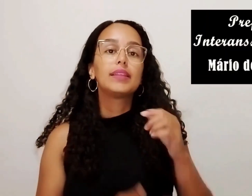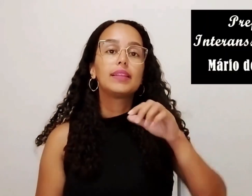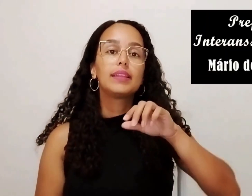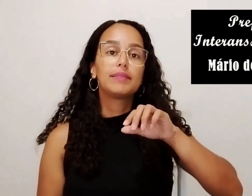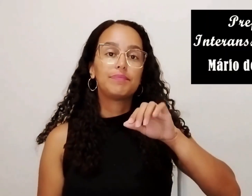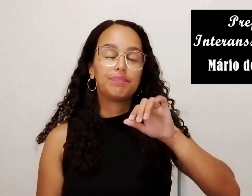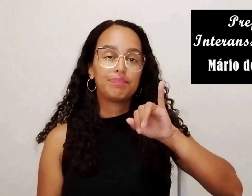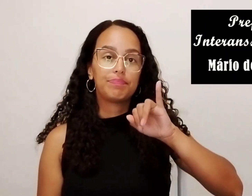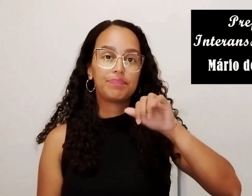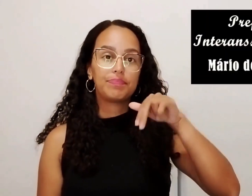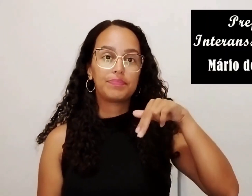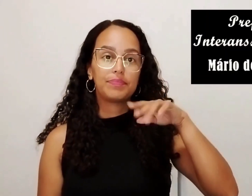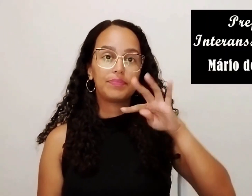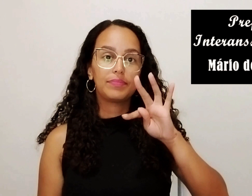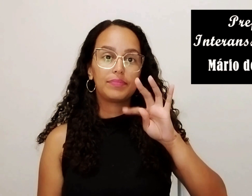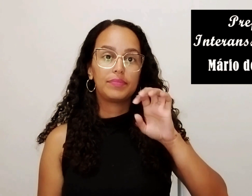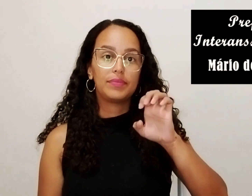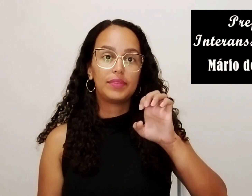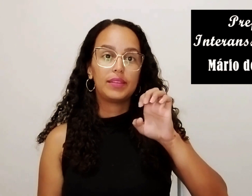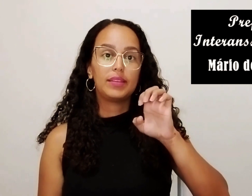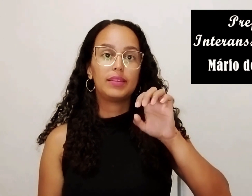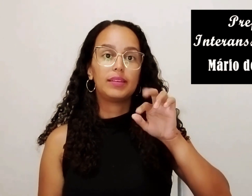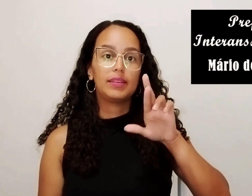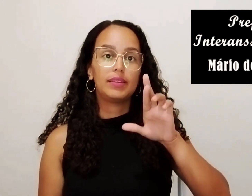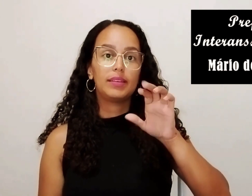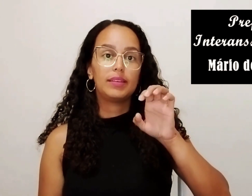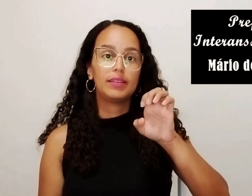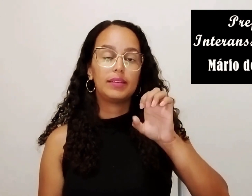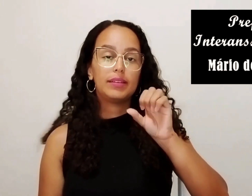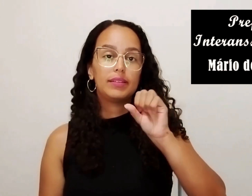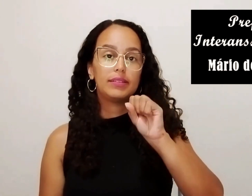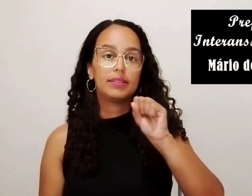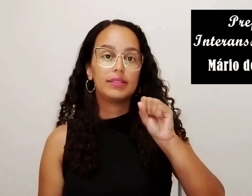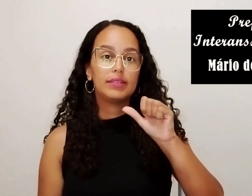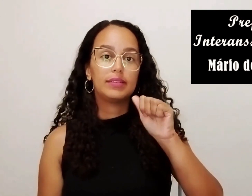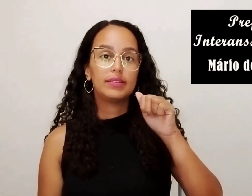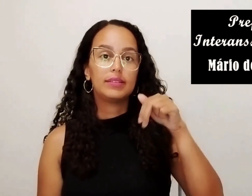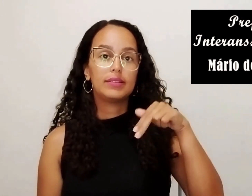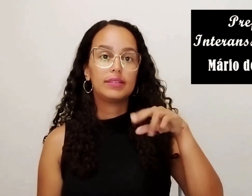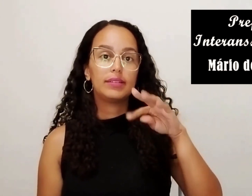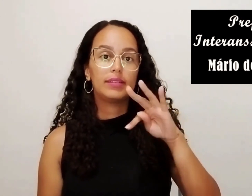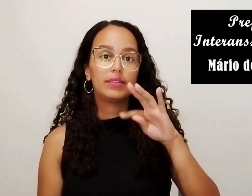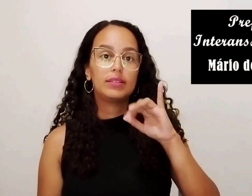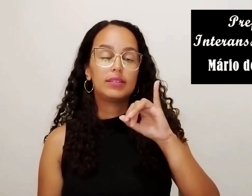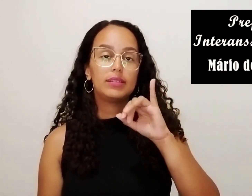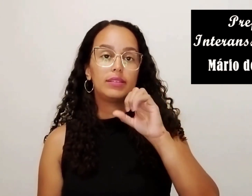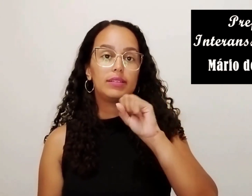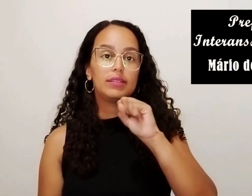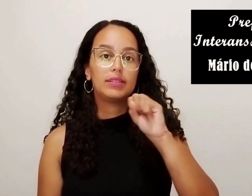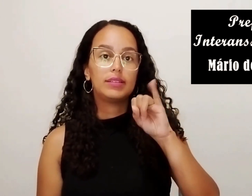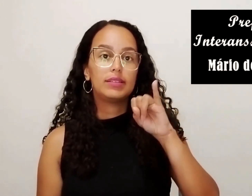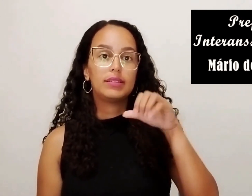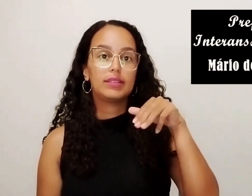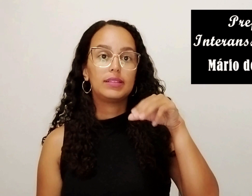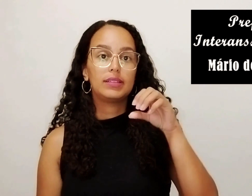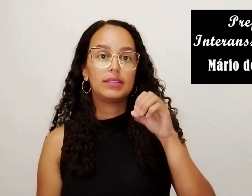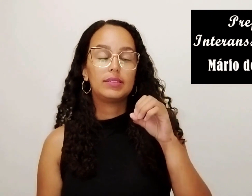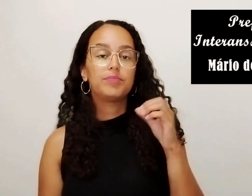Uma espécie de manifesto onde reafirma o uso de versos sem métrica,